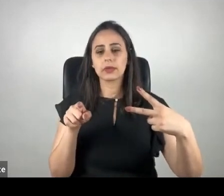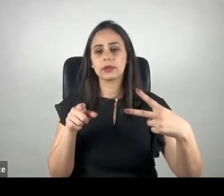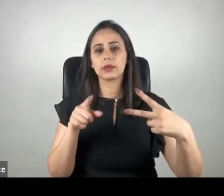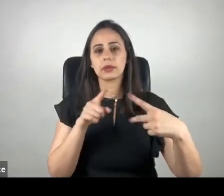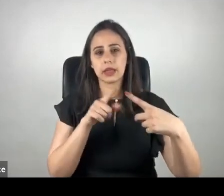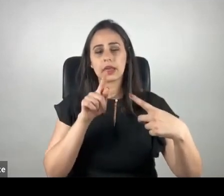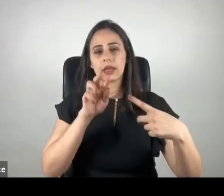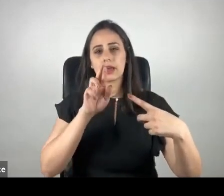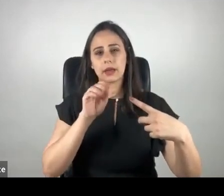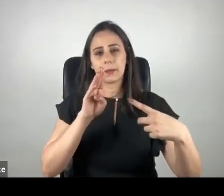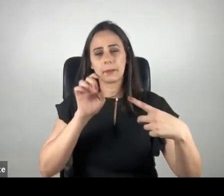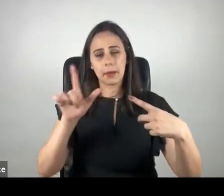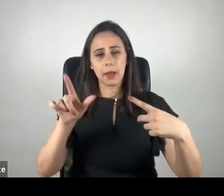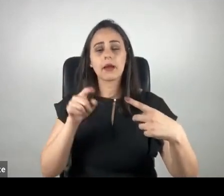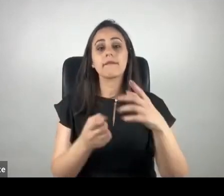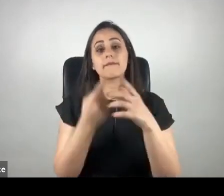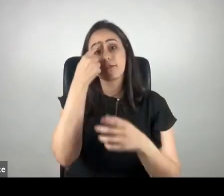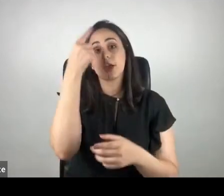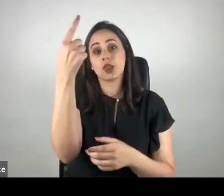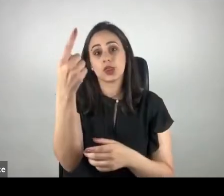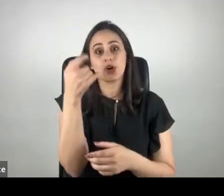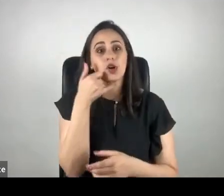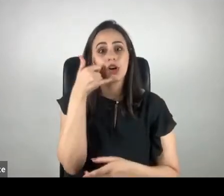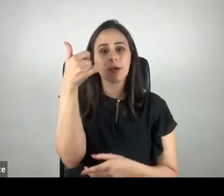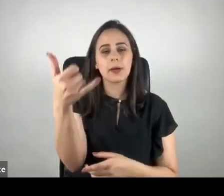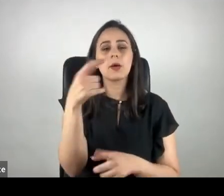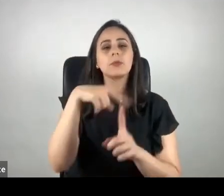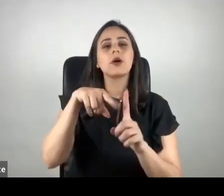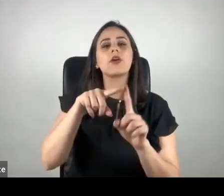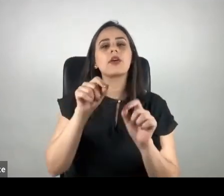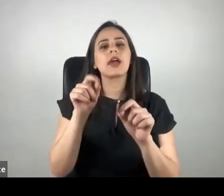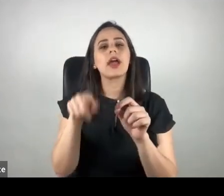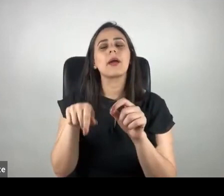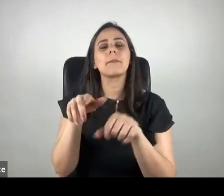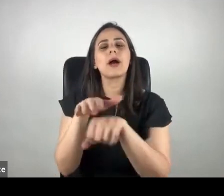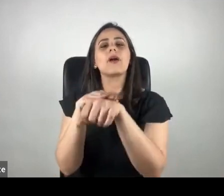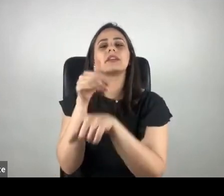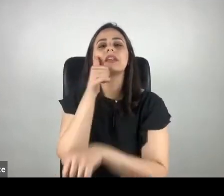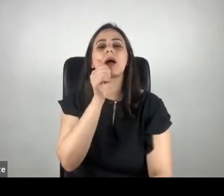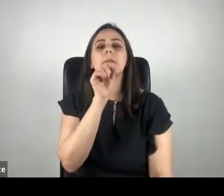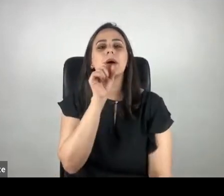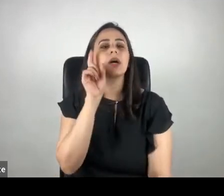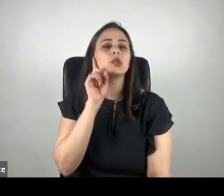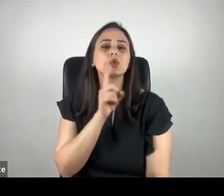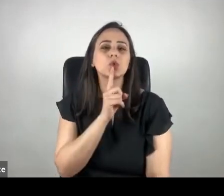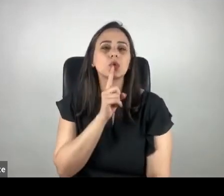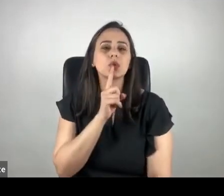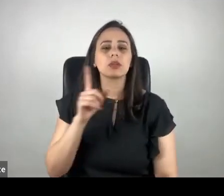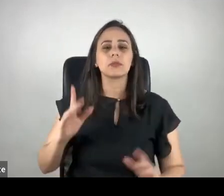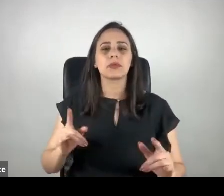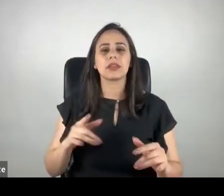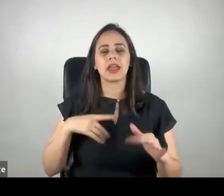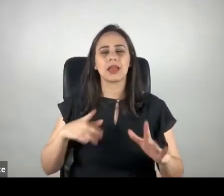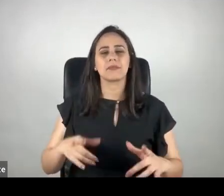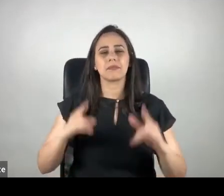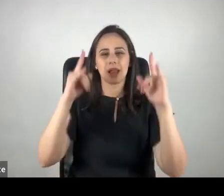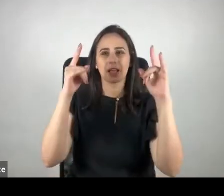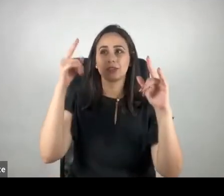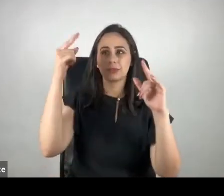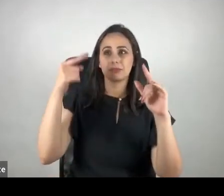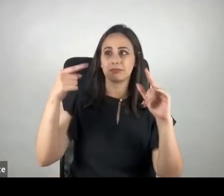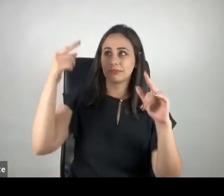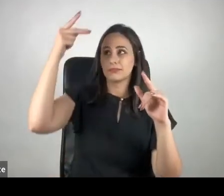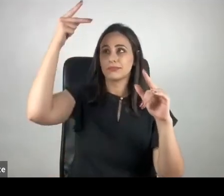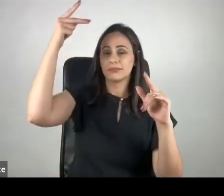Bell, quando ele inventou o telefone, foi para falar com a mãe surda dele, que morava 2 andares para cima, ela tinha uma